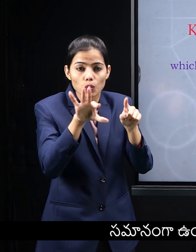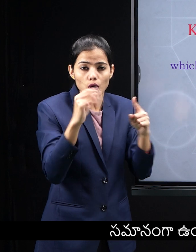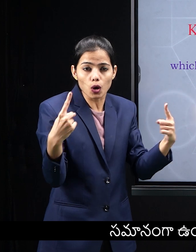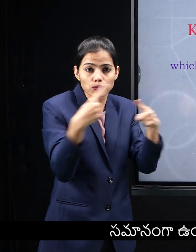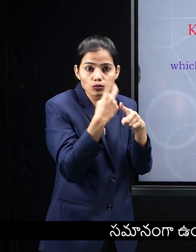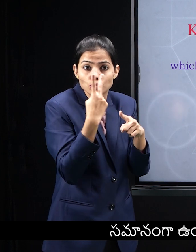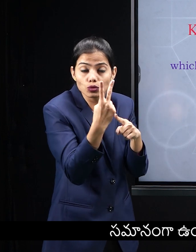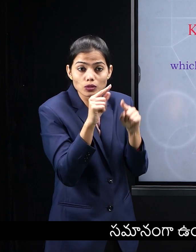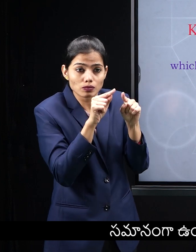అంటారు.